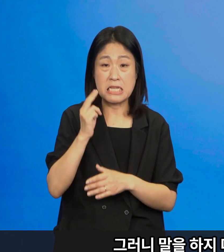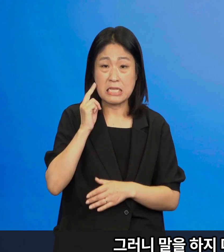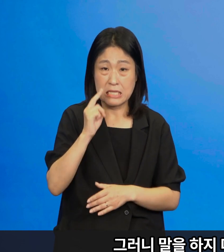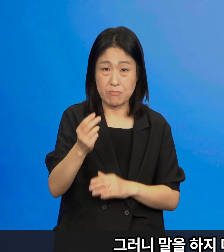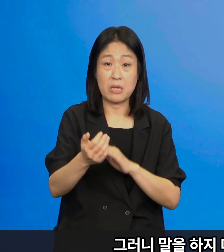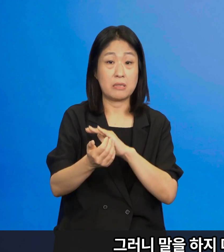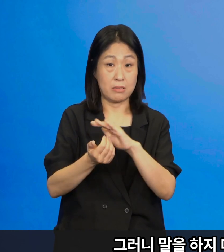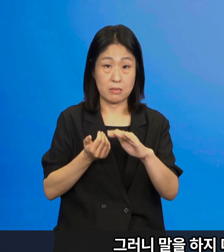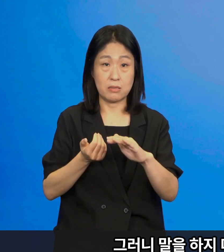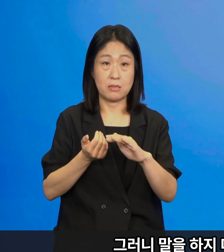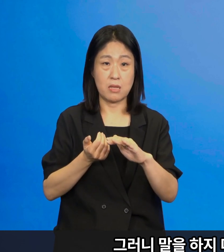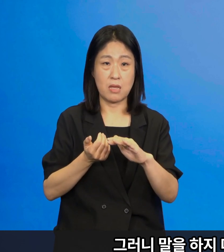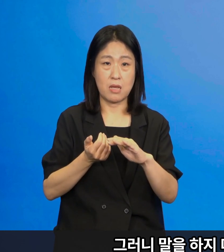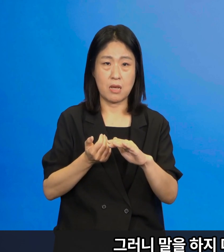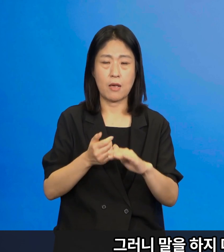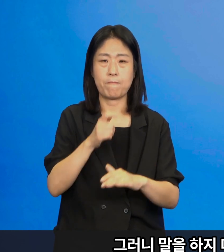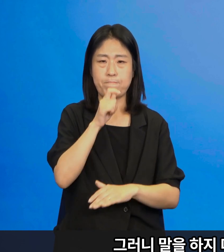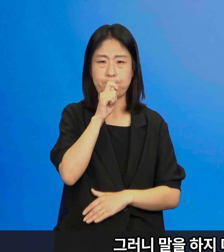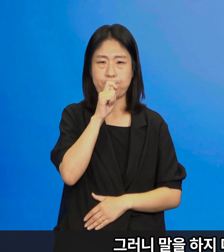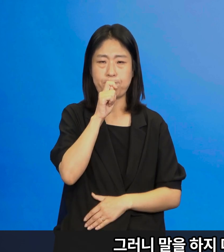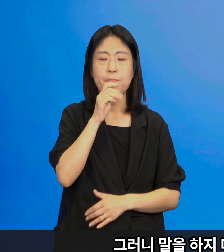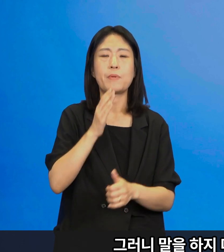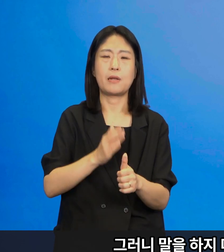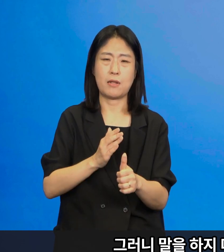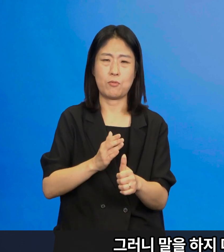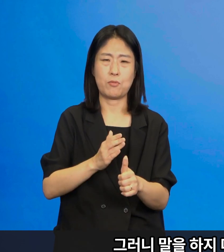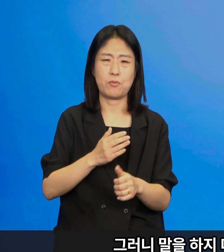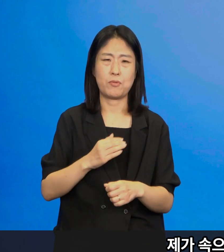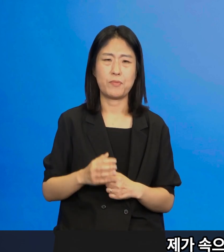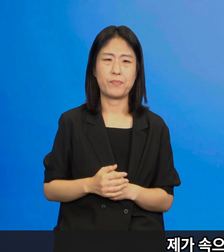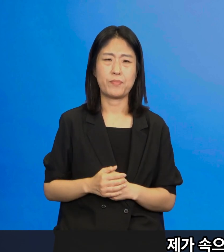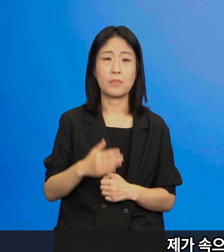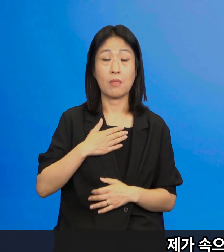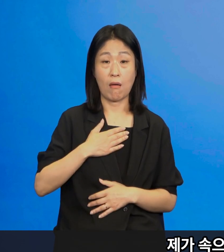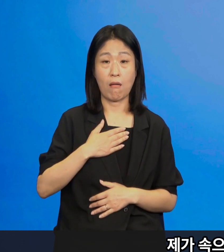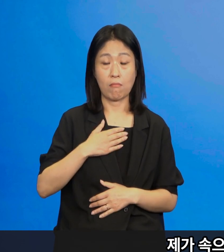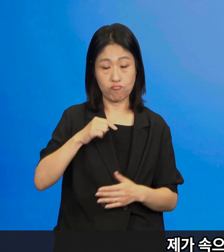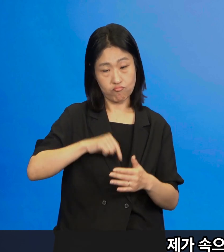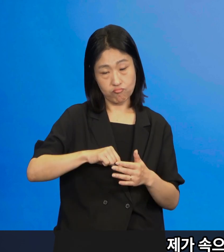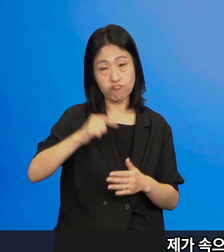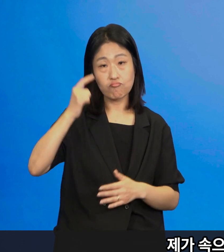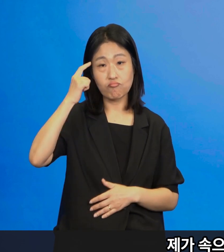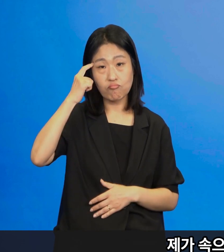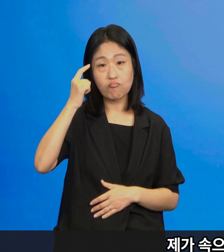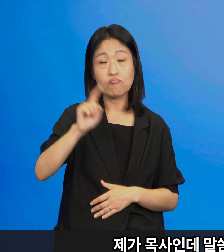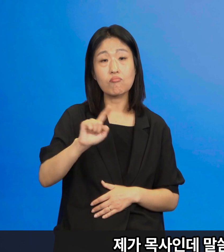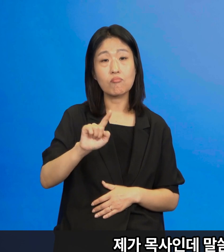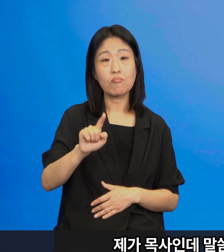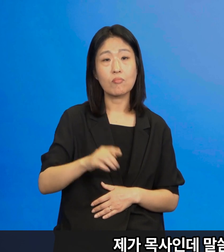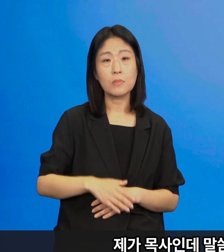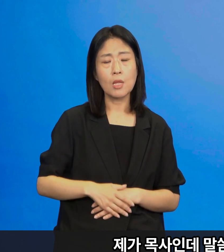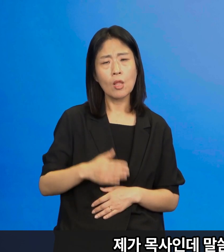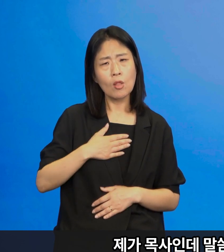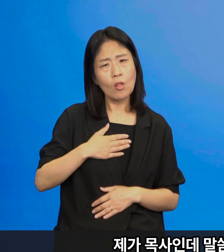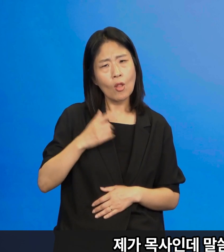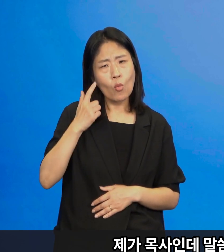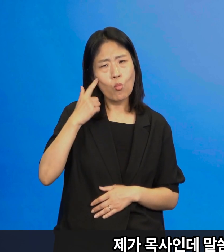그러니 말을 하지 마시라고 그러는 거예요. 제가 속으로 생각했어요. 제가